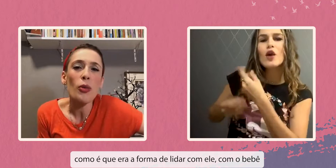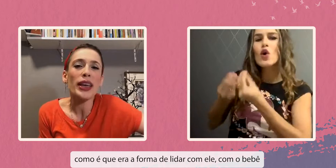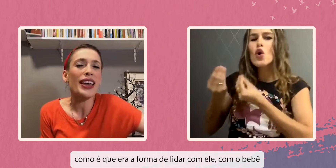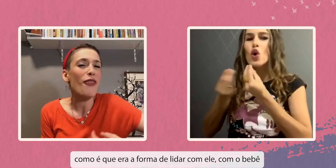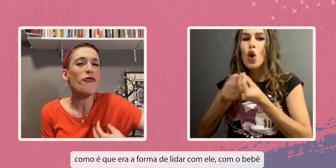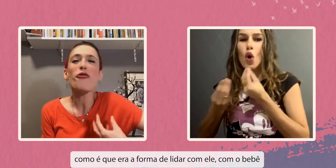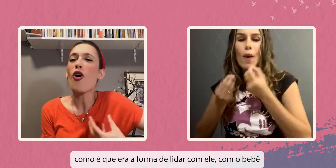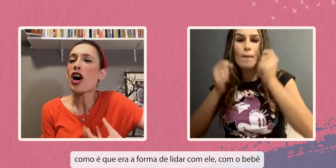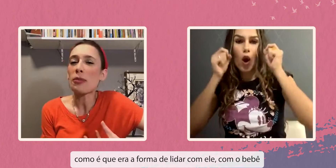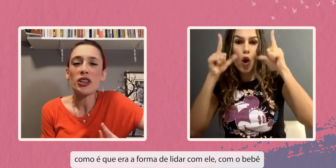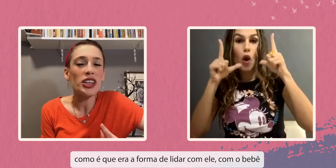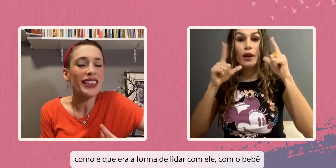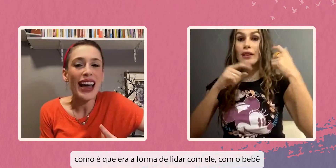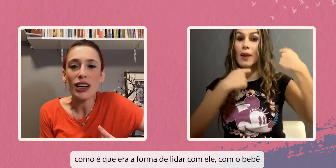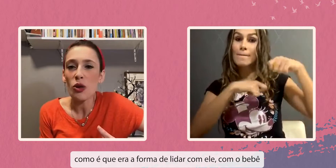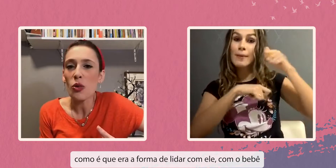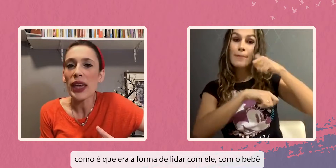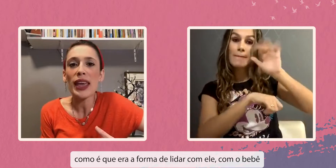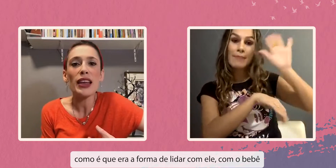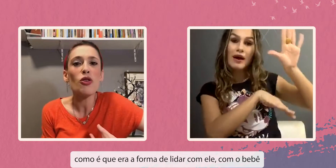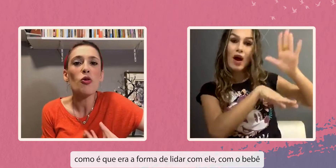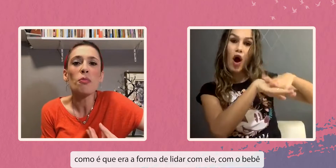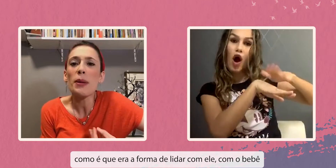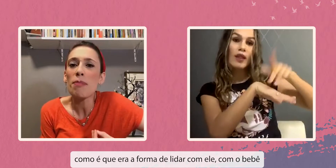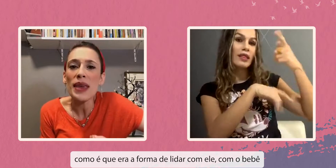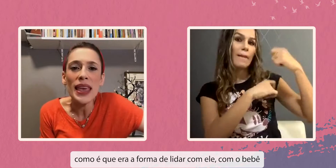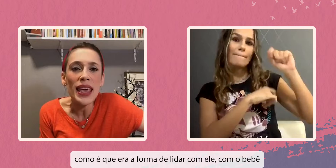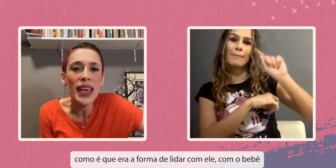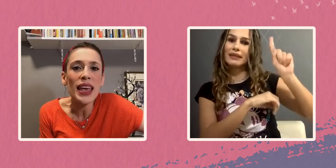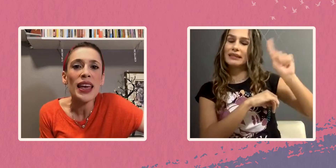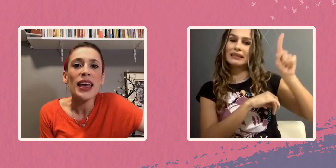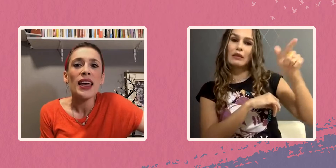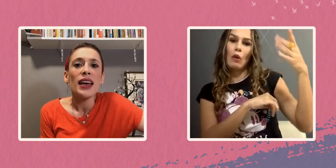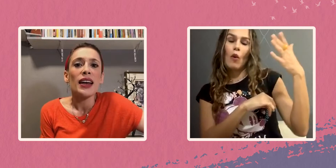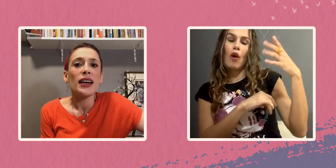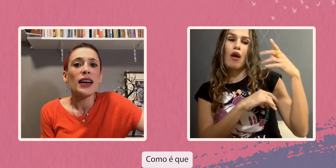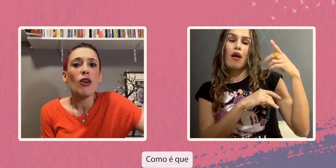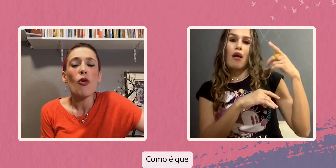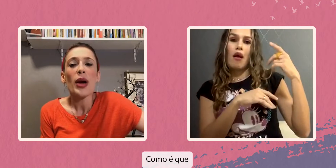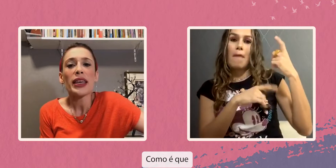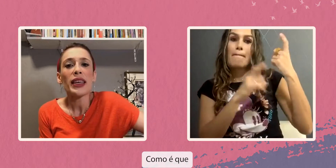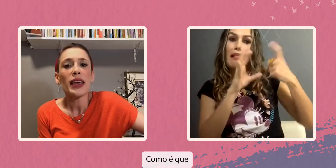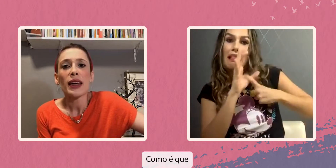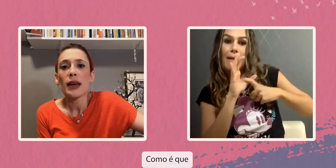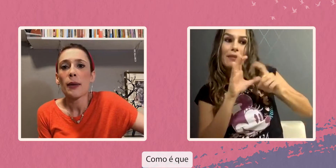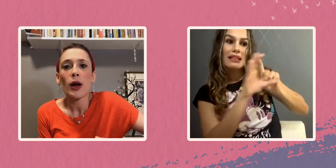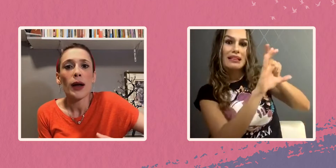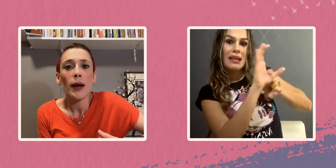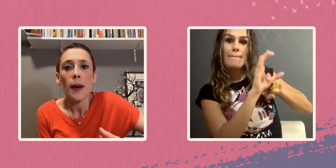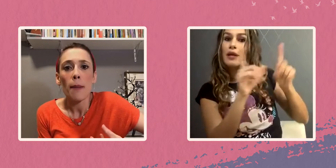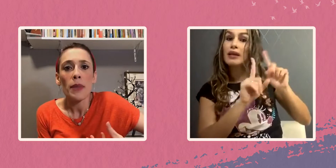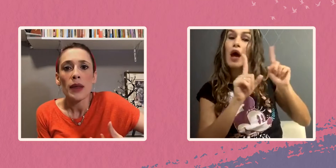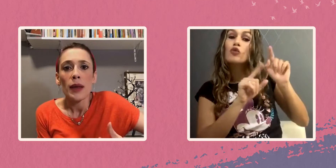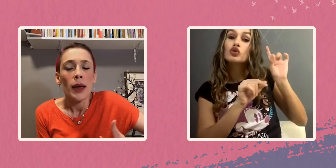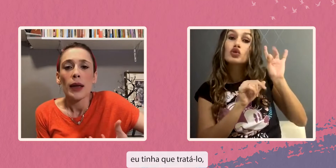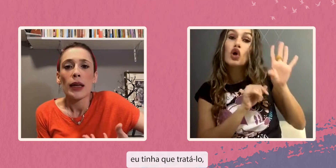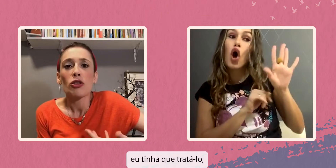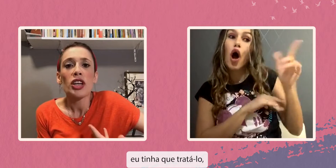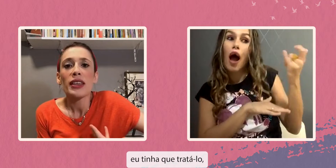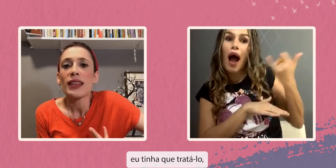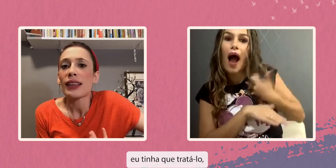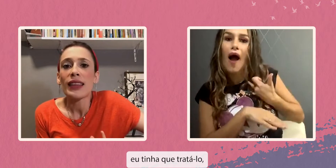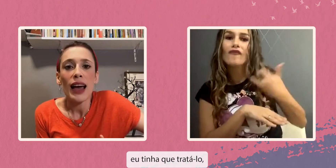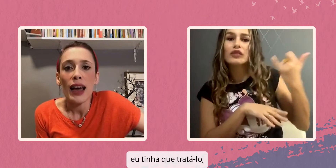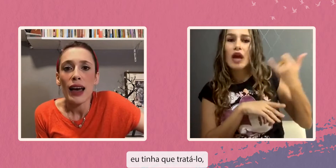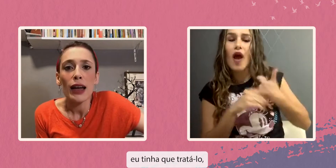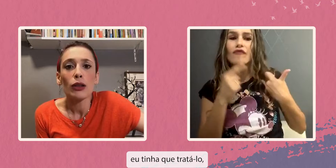sentir como é que era a forma de lidar com ele, com o bebê, como é que eu tinha